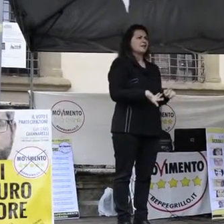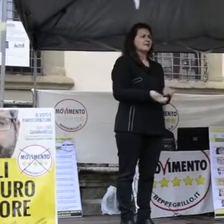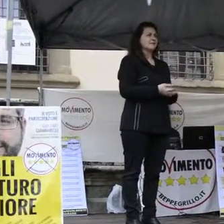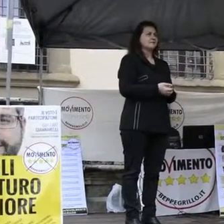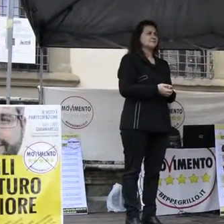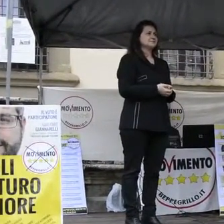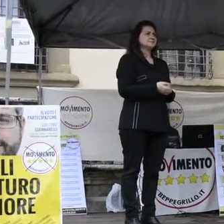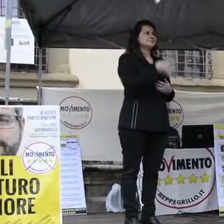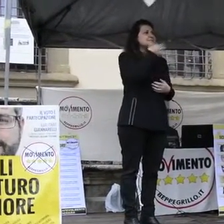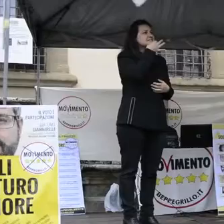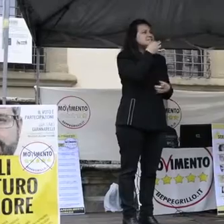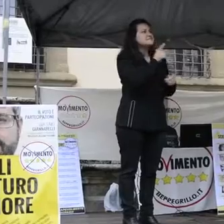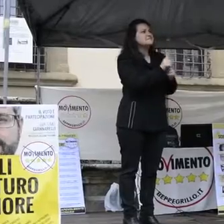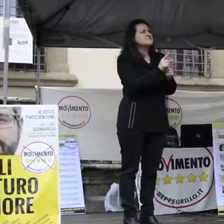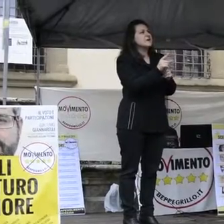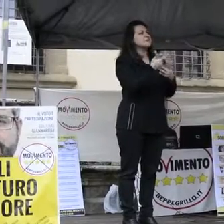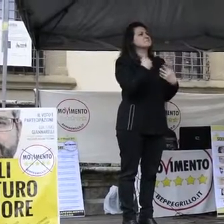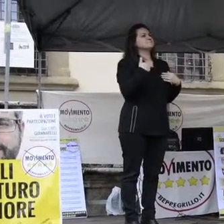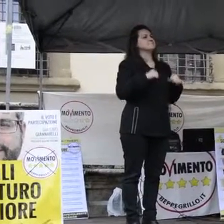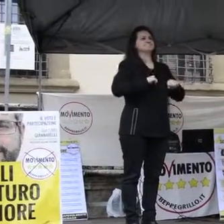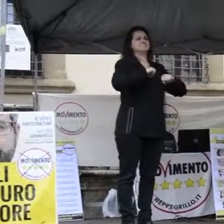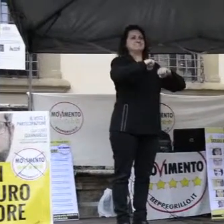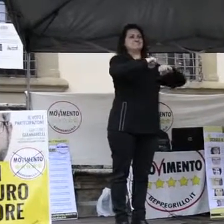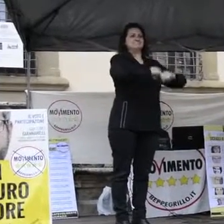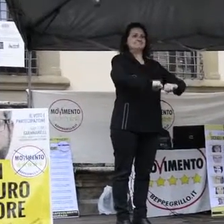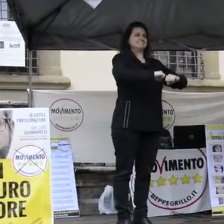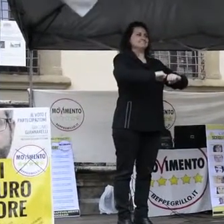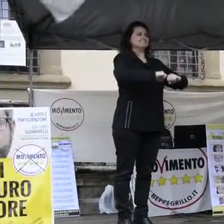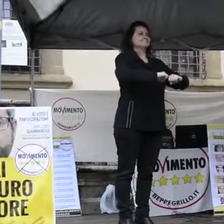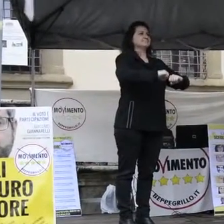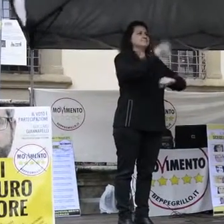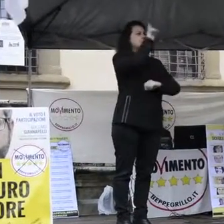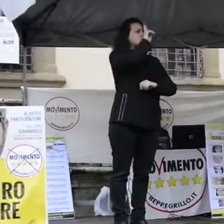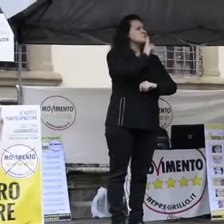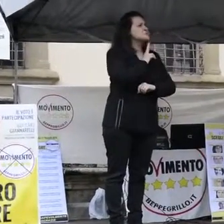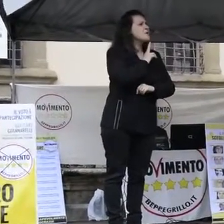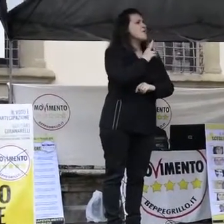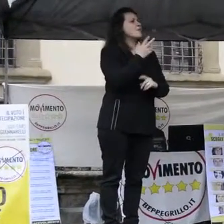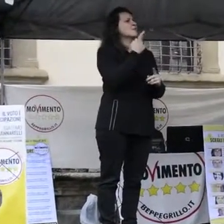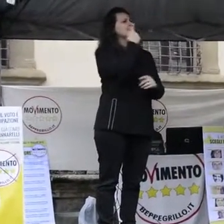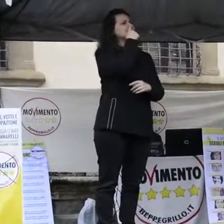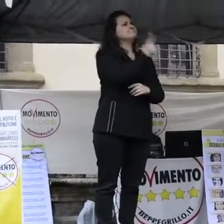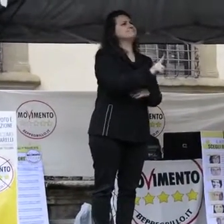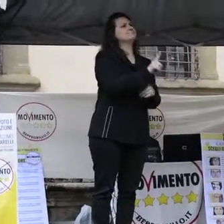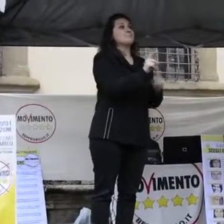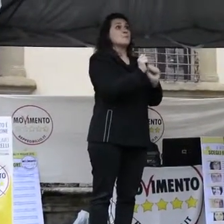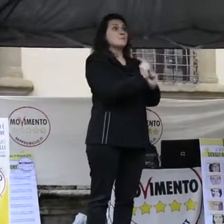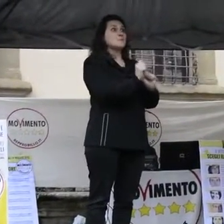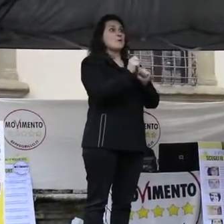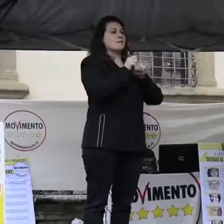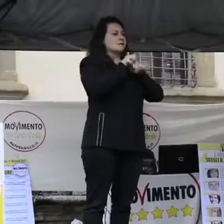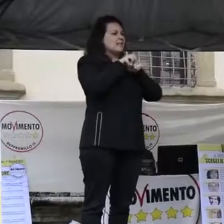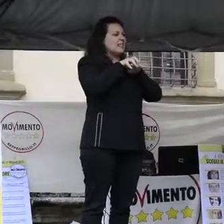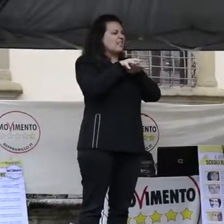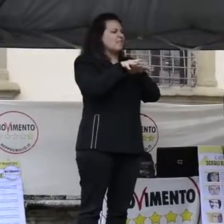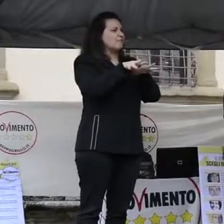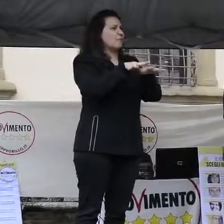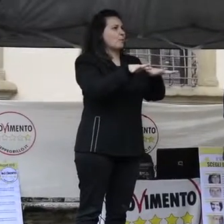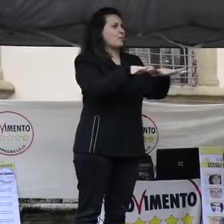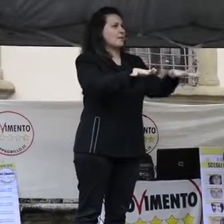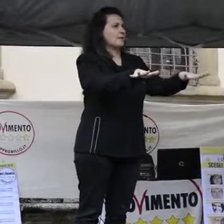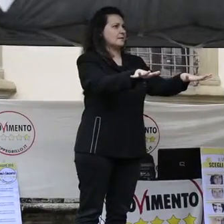di presenziare in ogni posizione, in ogni ruolo che ci sia la possibilità di influire su scelte